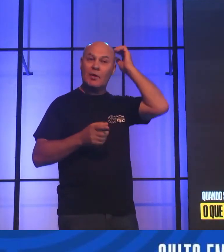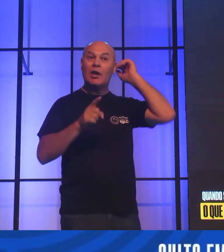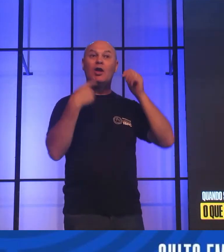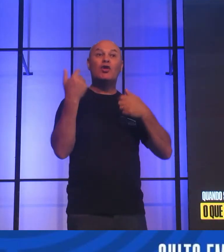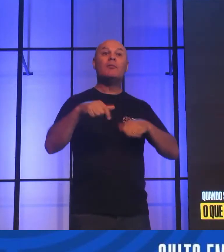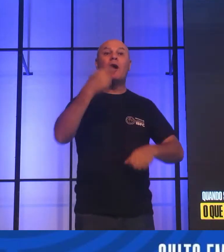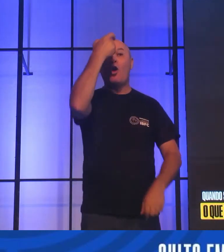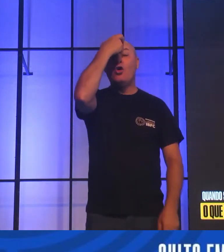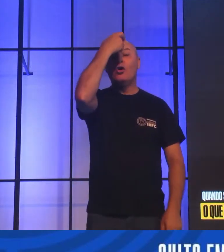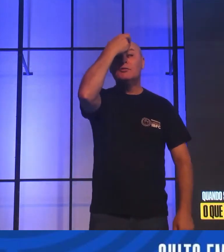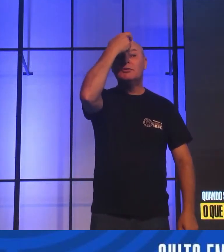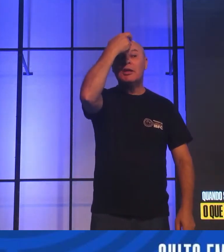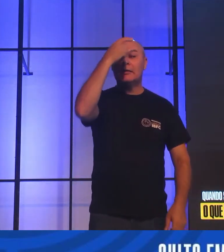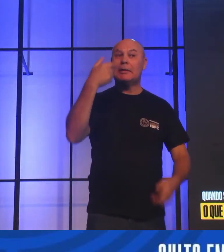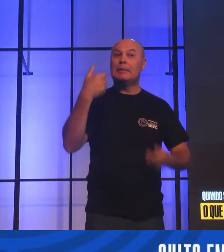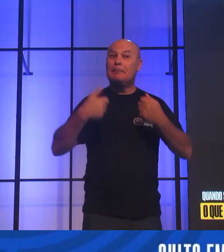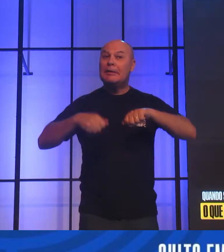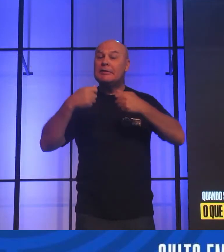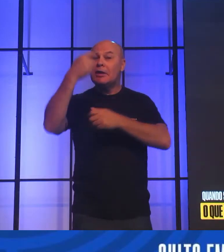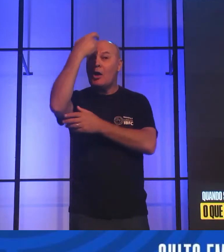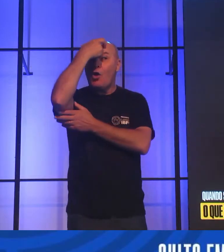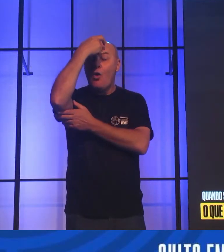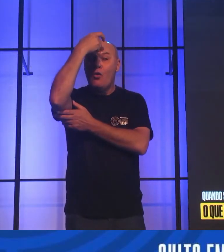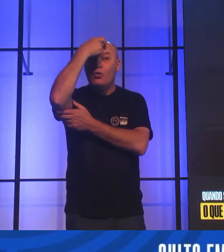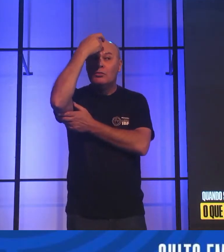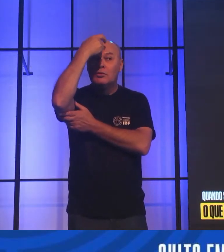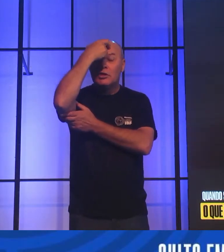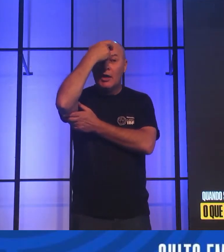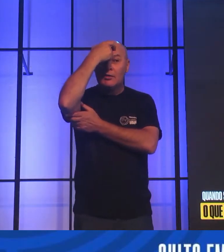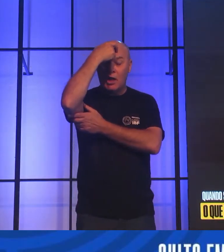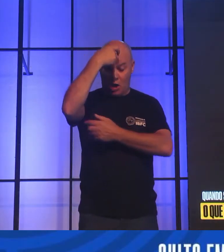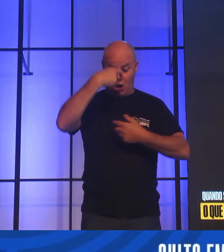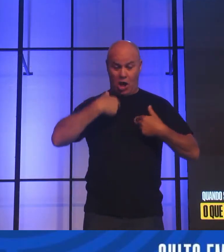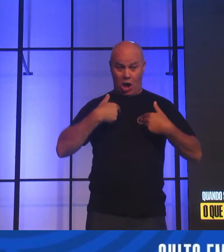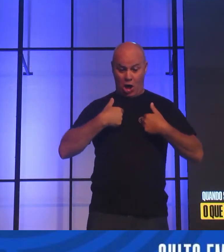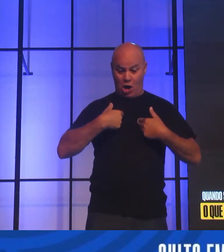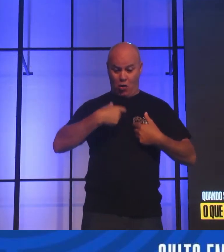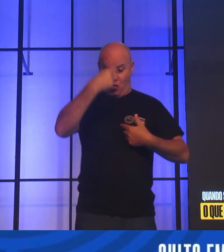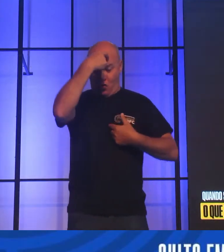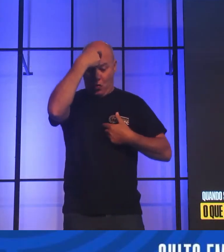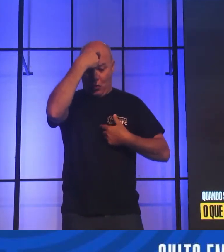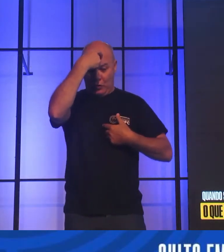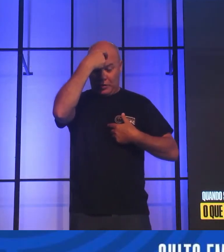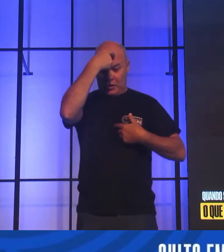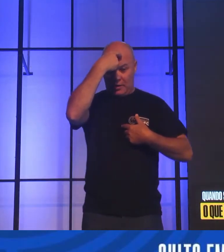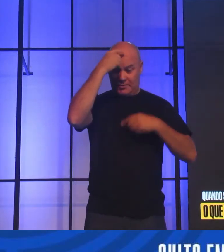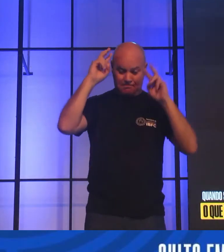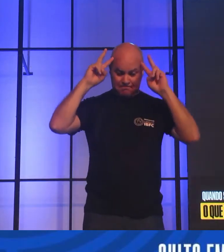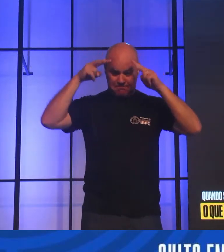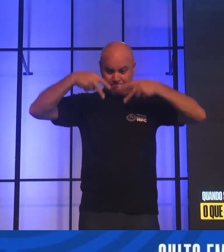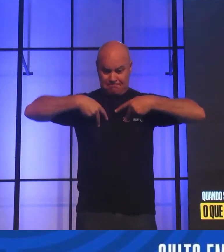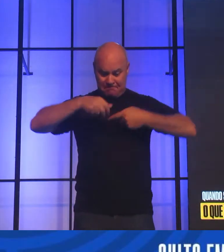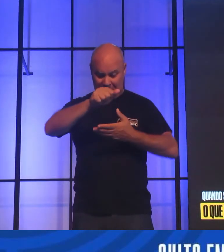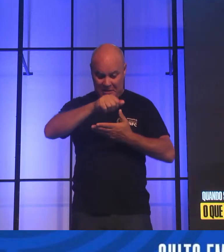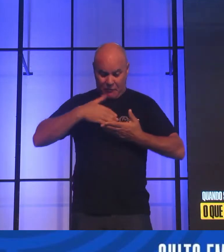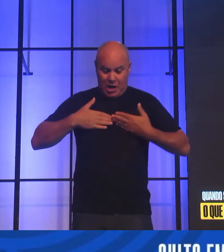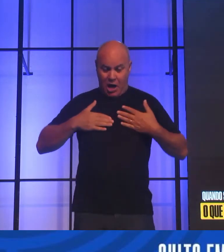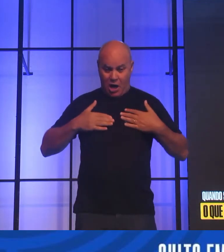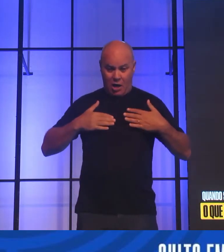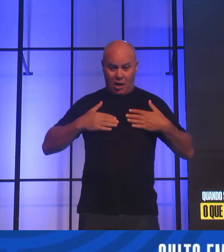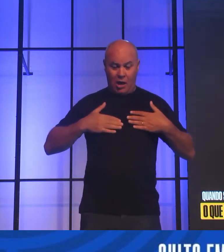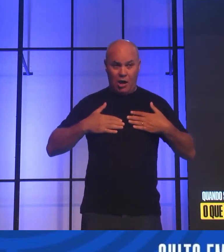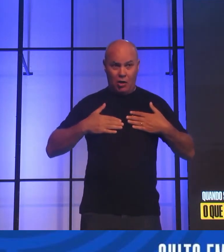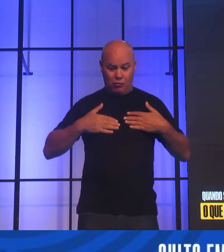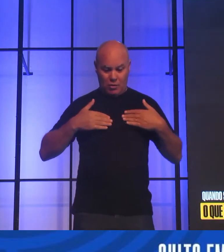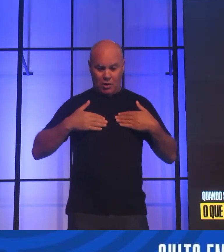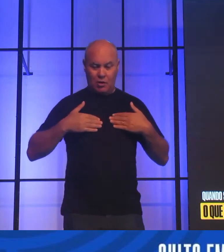consciência. Eu preciso saber, eu preciso ter esse conhecimento, eu preciso perceber isso.